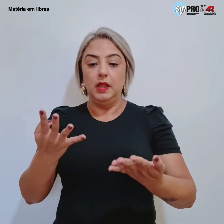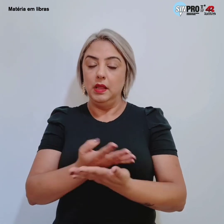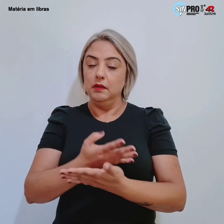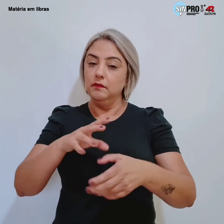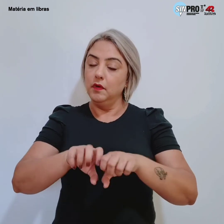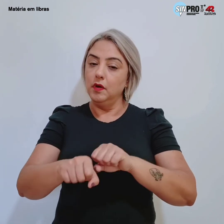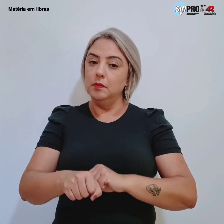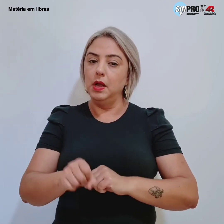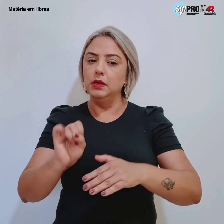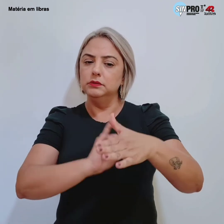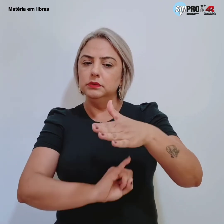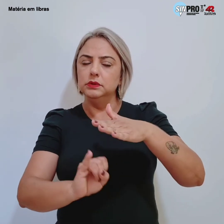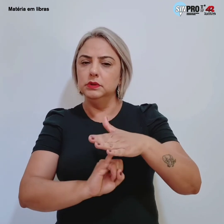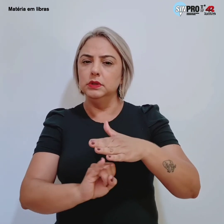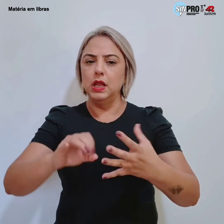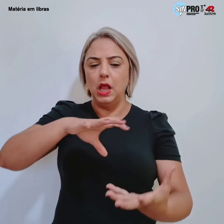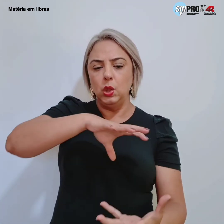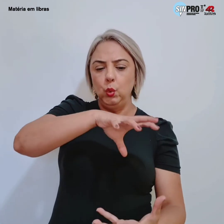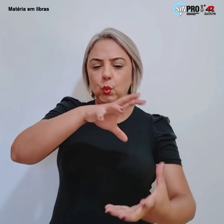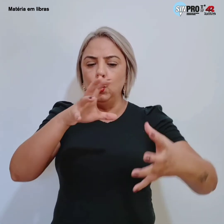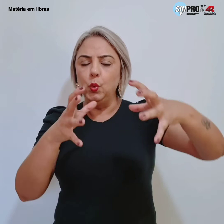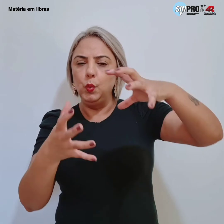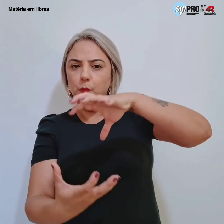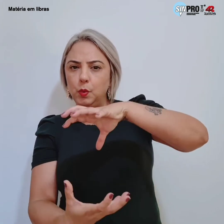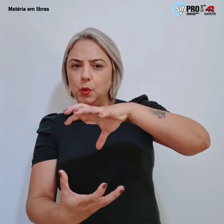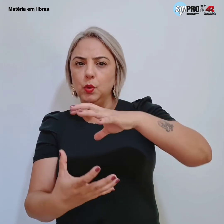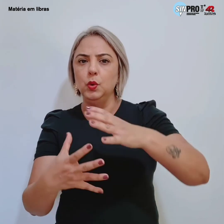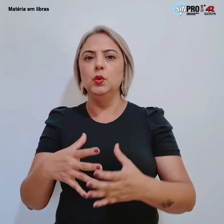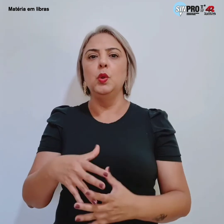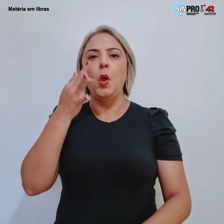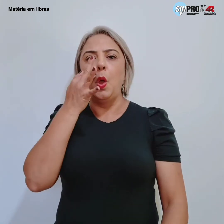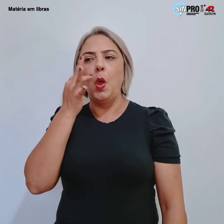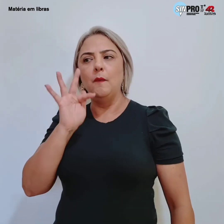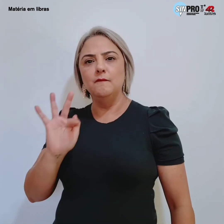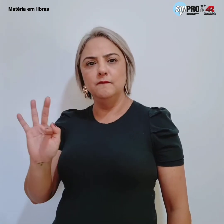rede formada por entidades internacionais, com sede na França.